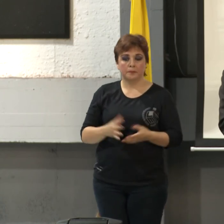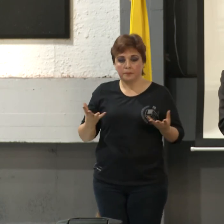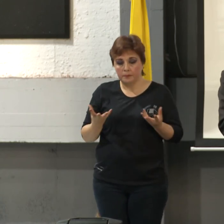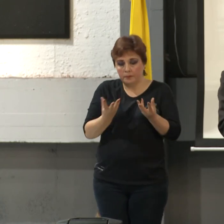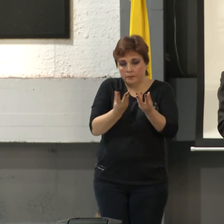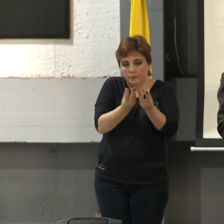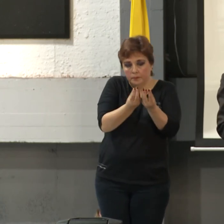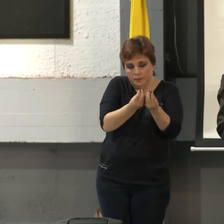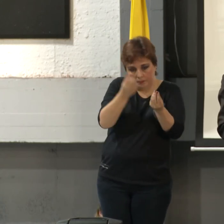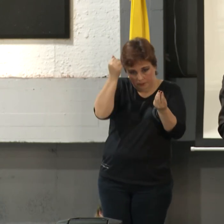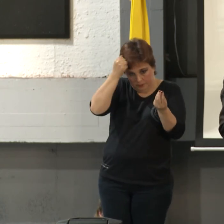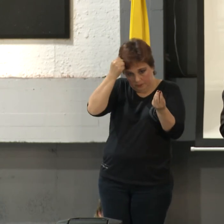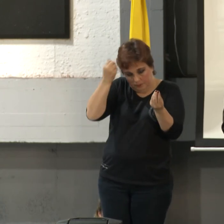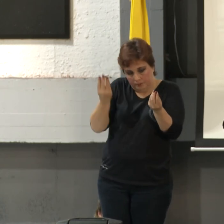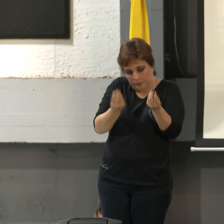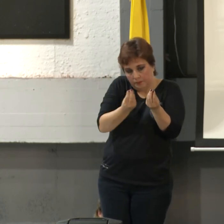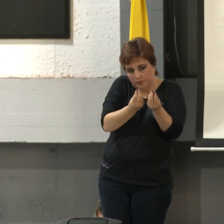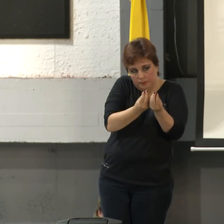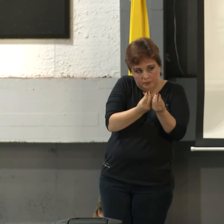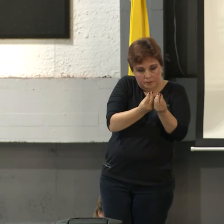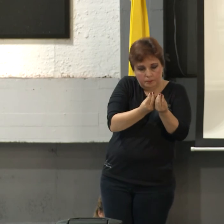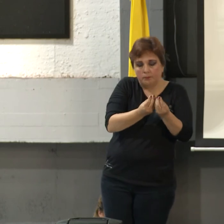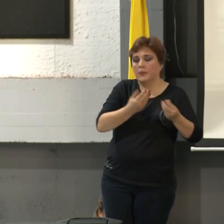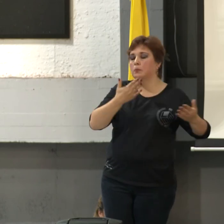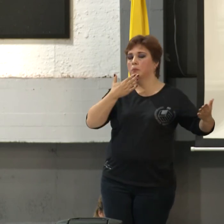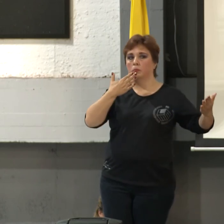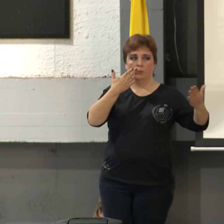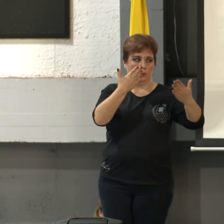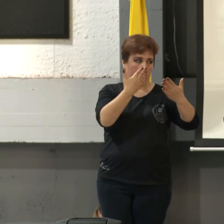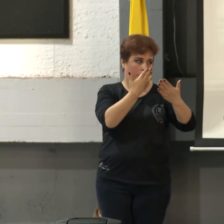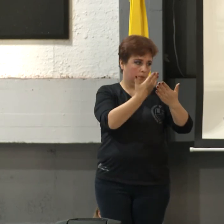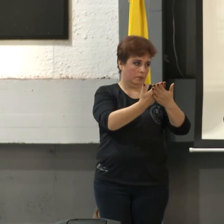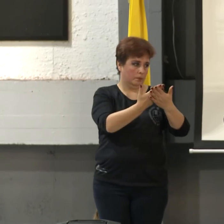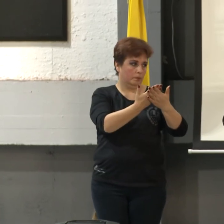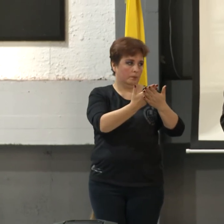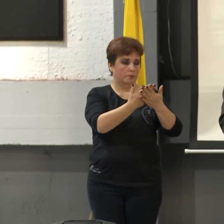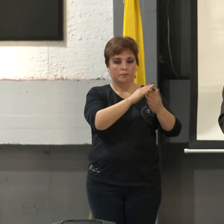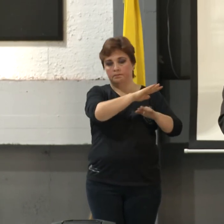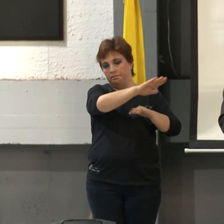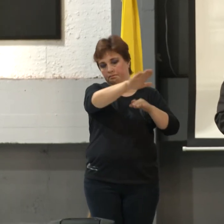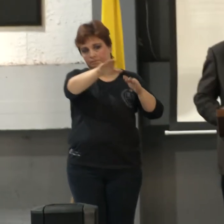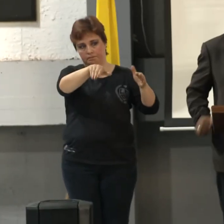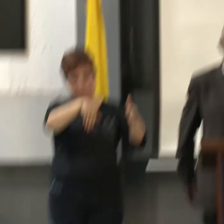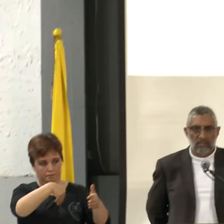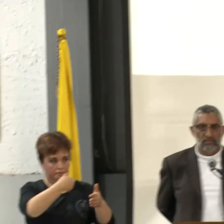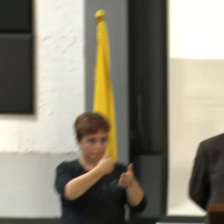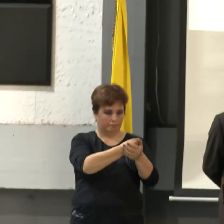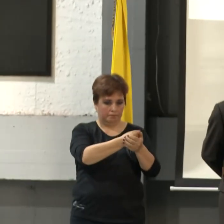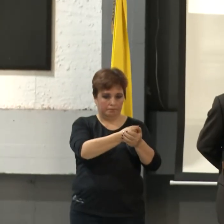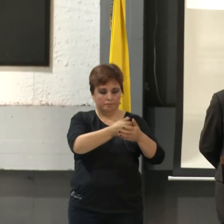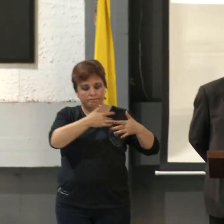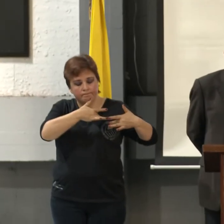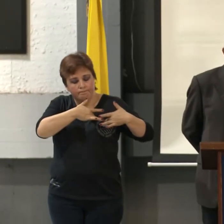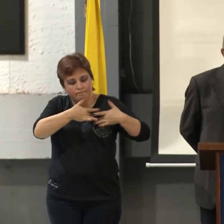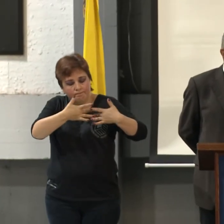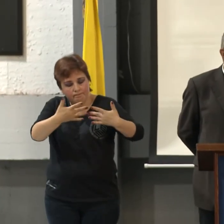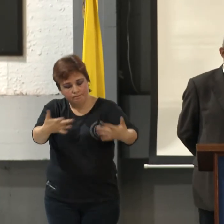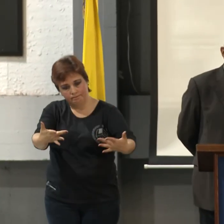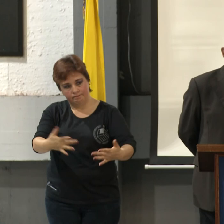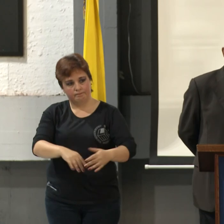en este día muchísimas gracias a ellos por su generosidad